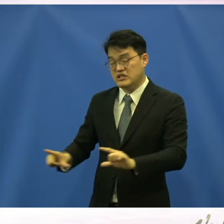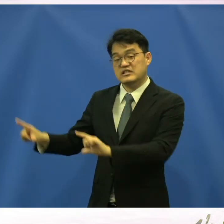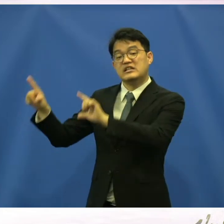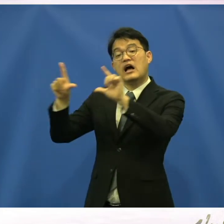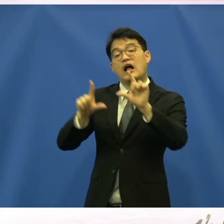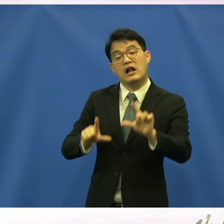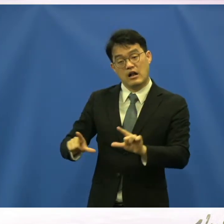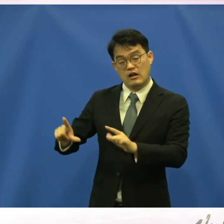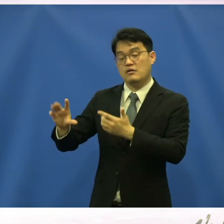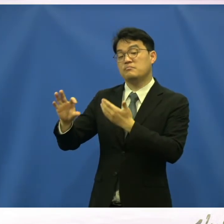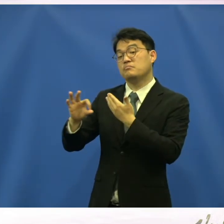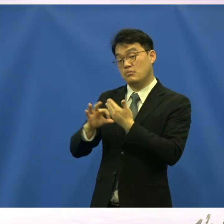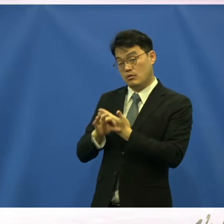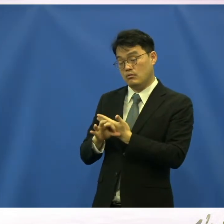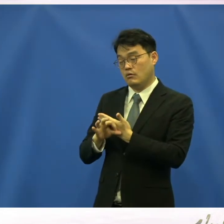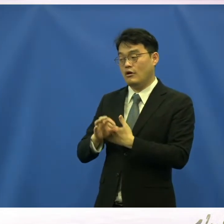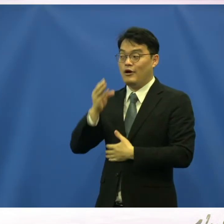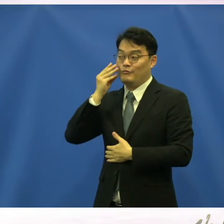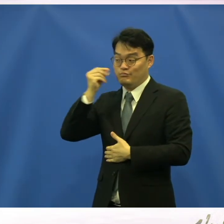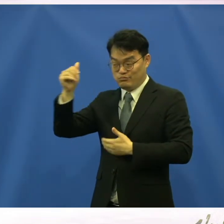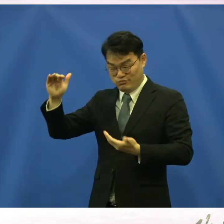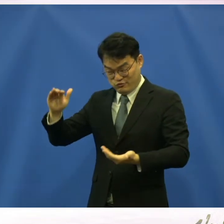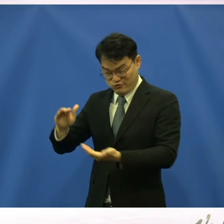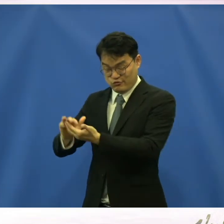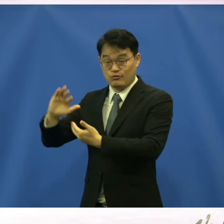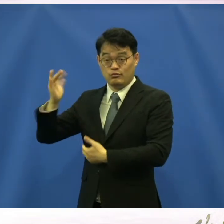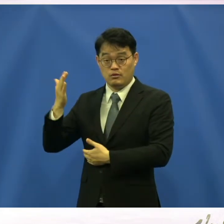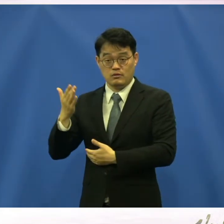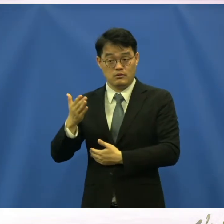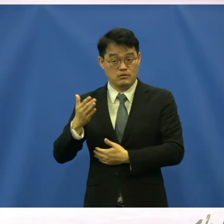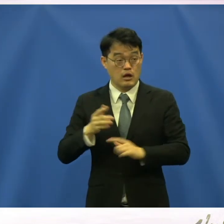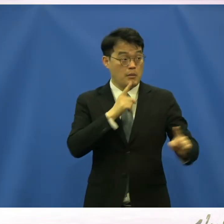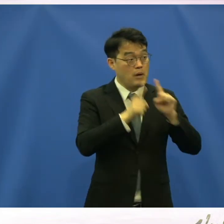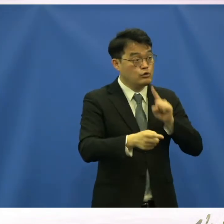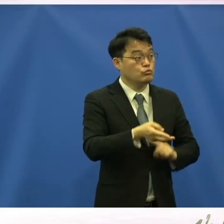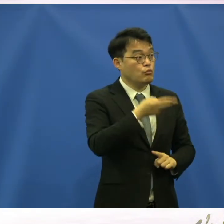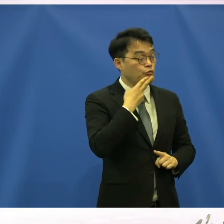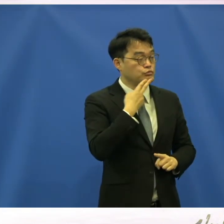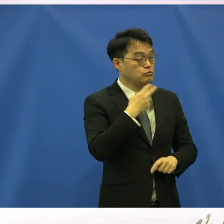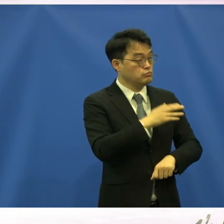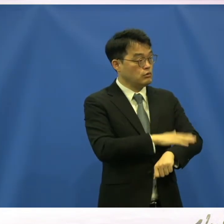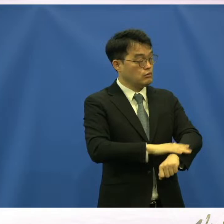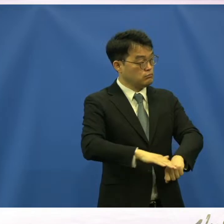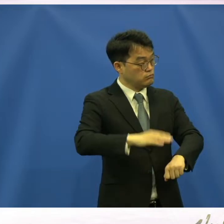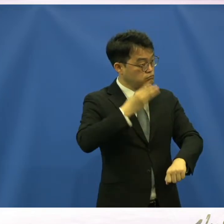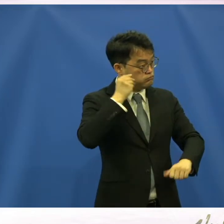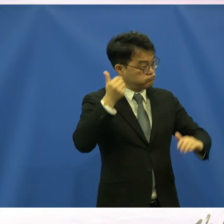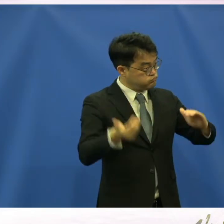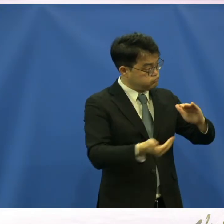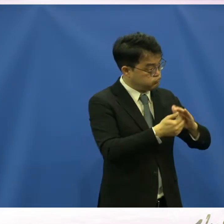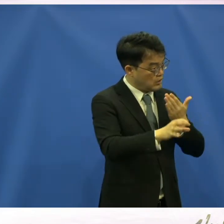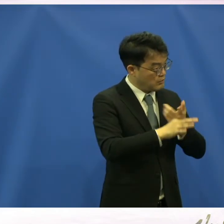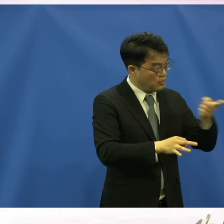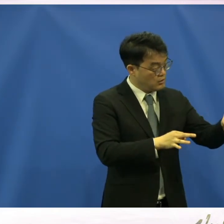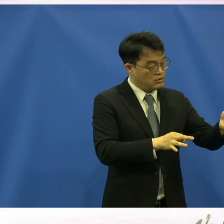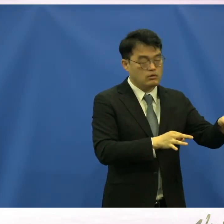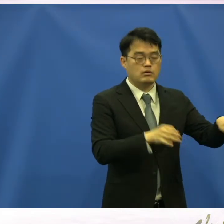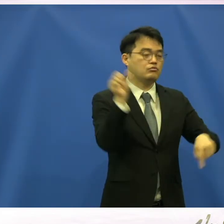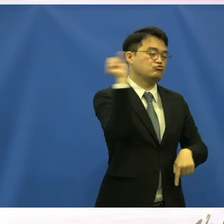우리는 제한을 받아야 돼요. 내 마음대로 안 되고 하는 일이 막혀야 돼요. 그래서 하나님은 내가 하고 싶은 대로 가도록 내버려두지